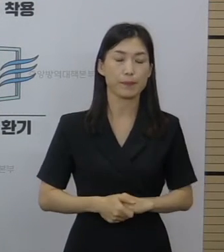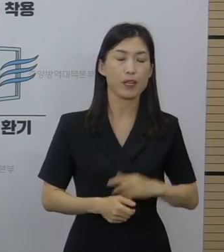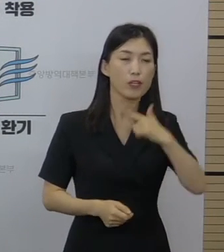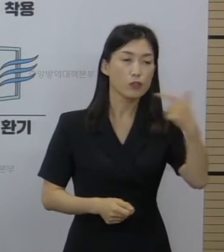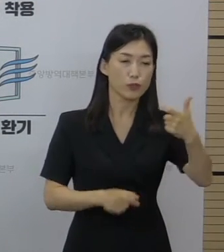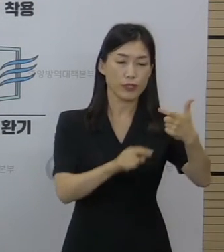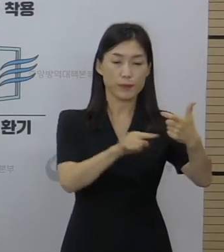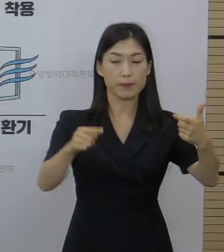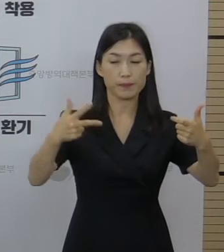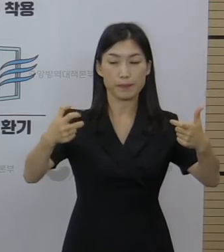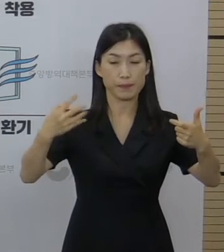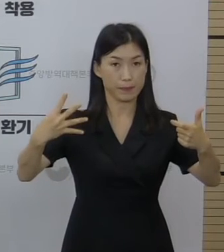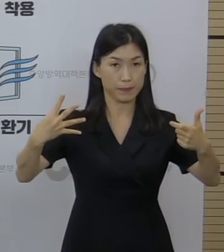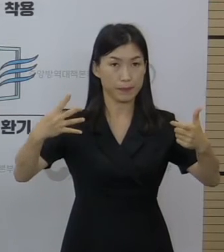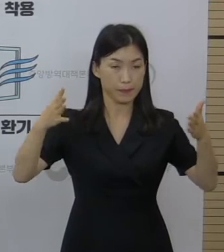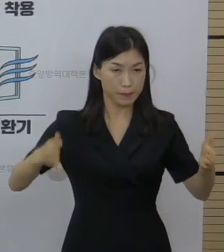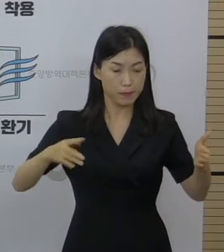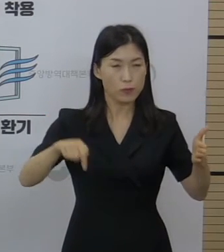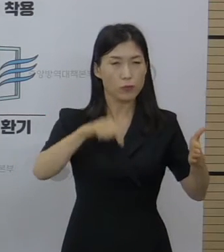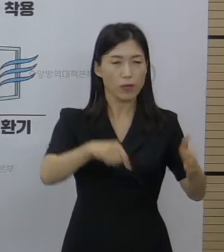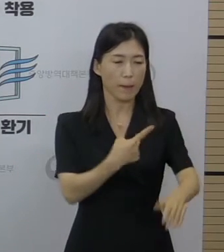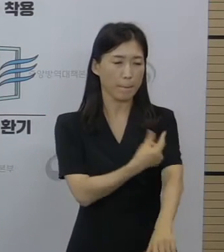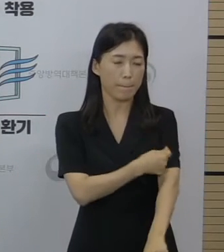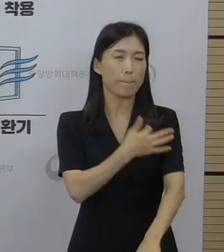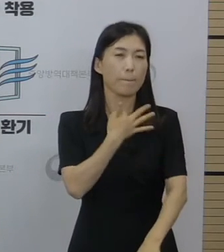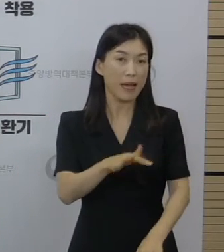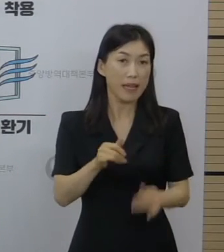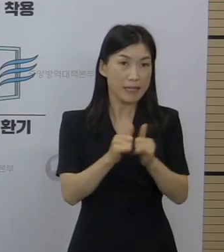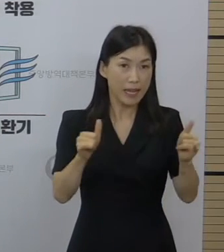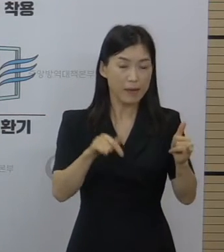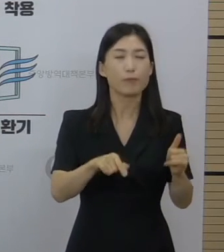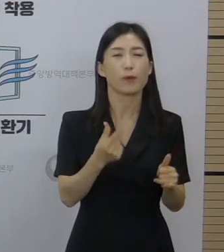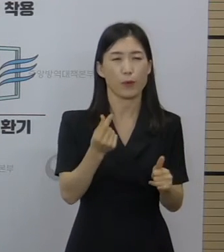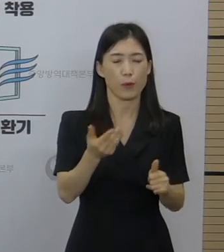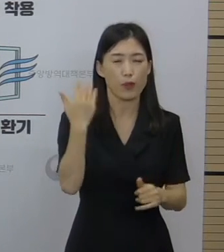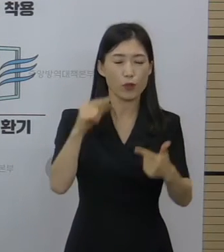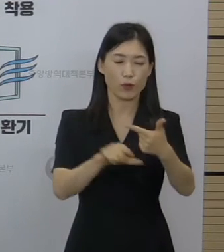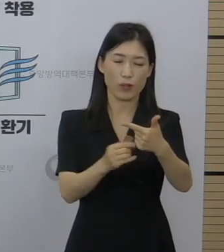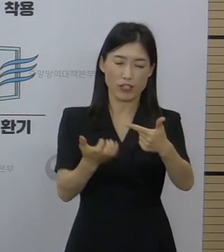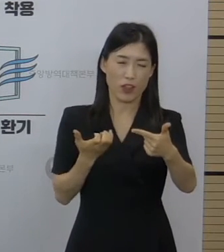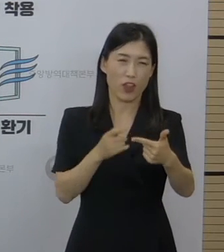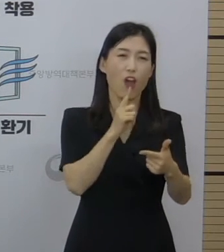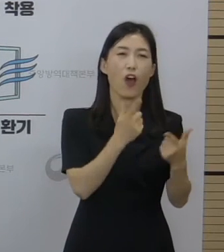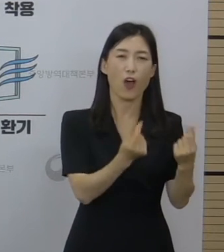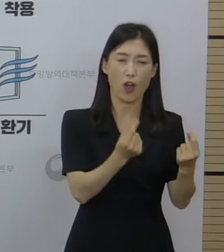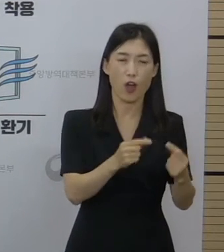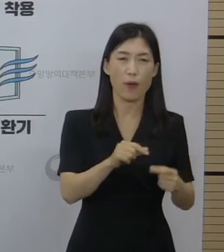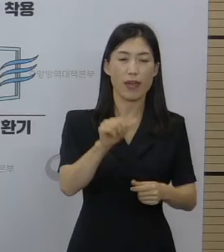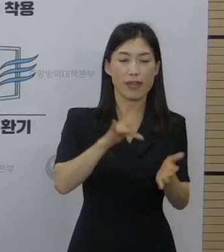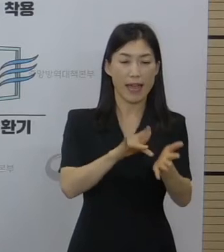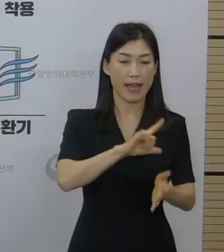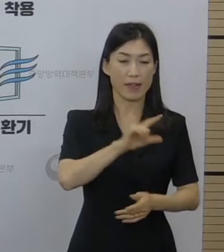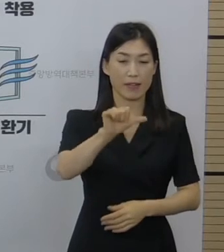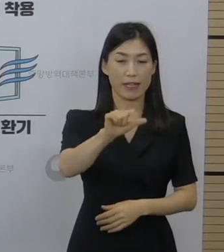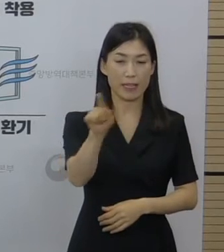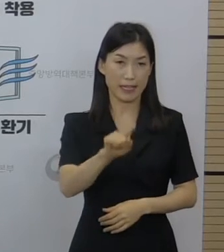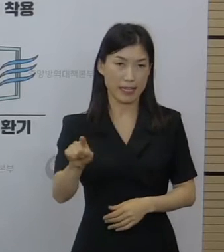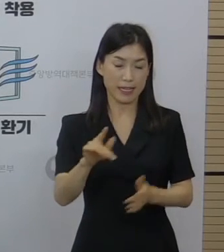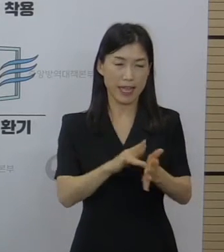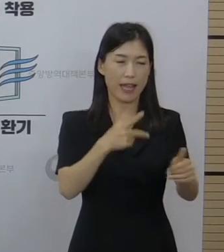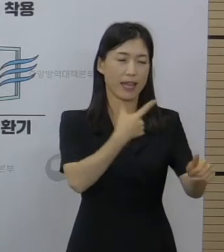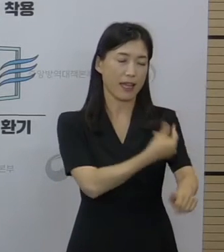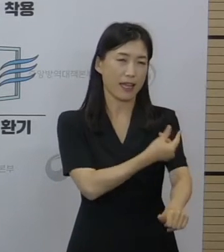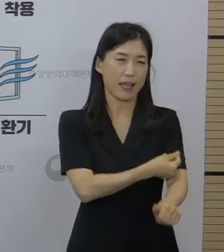60세에서 74세 연령층 중 미접종자에 대해서도 상반기와 동일하게 아스트라제네카 백신으로 접종을